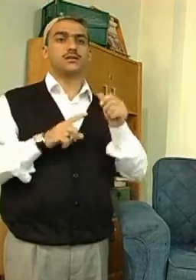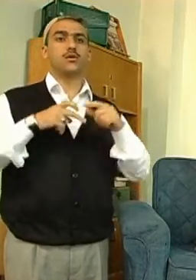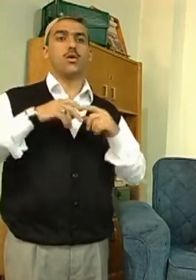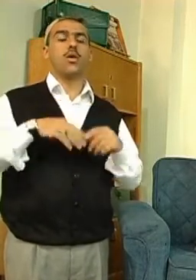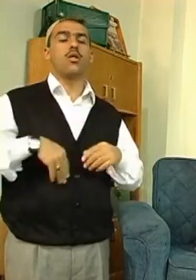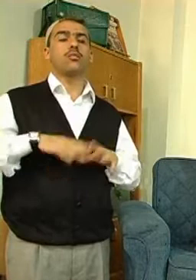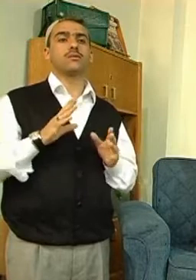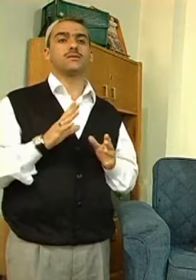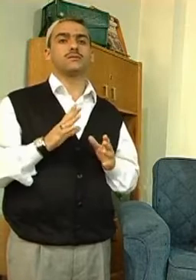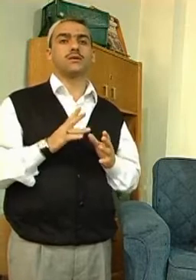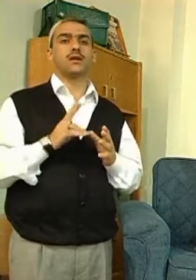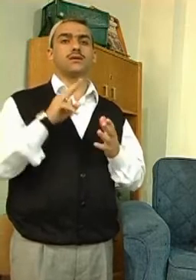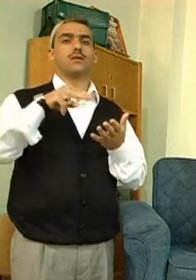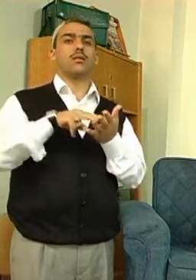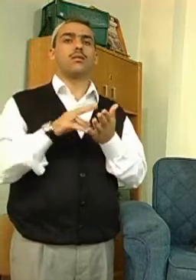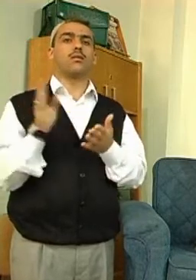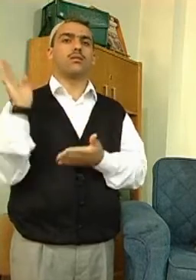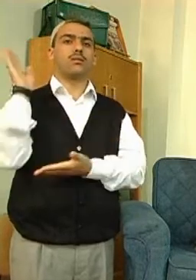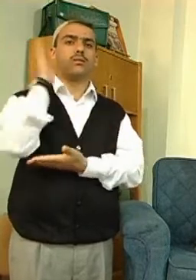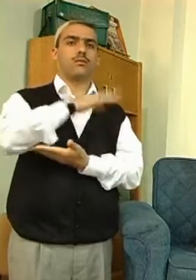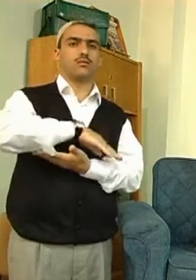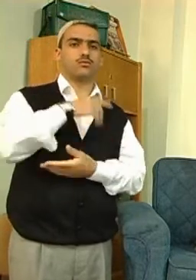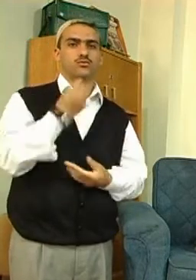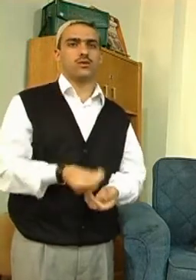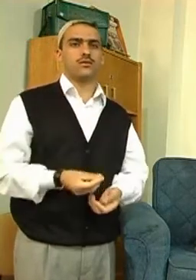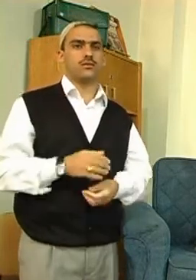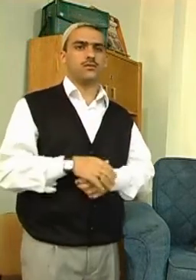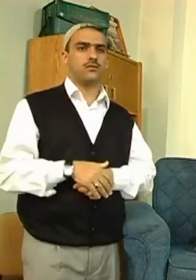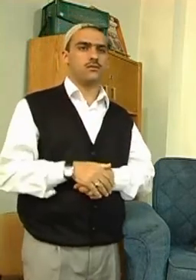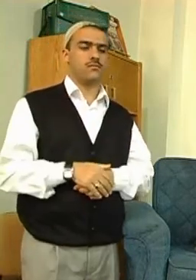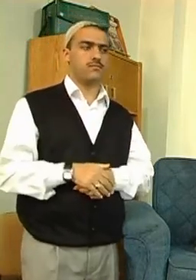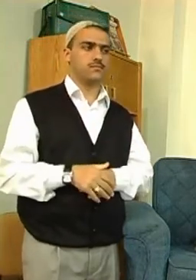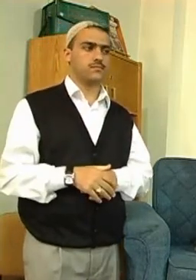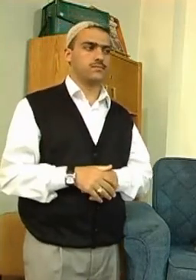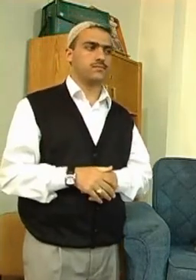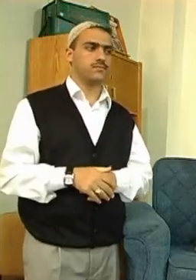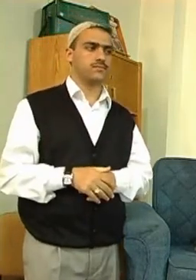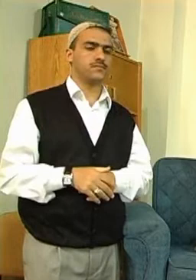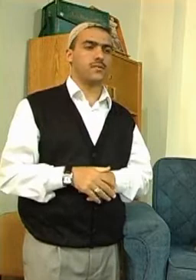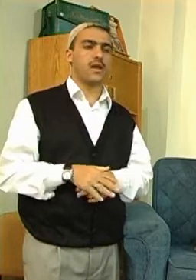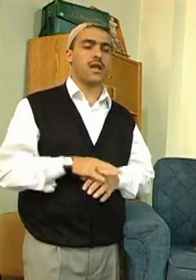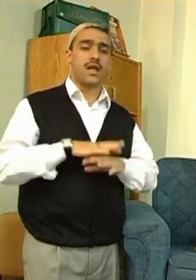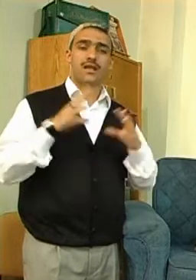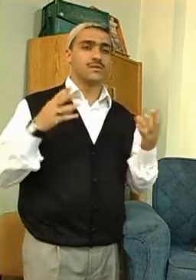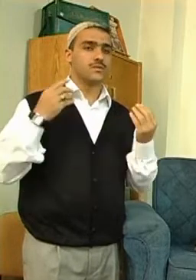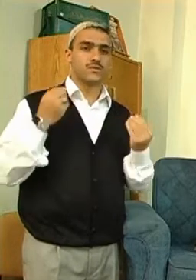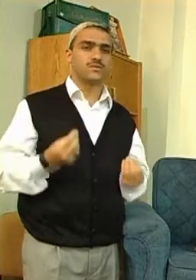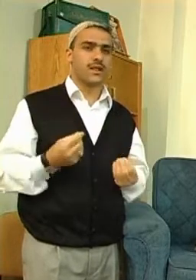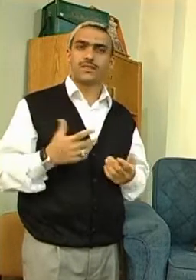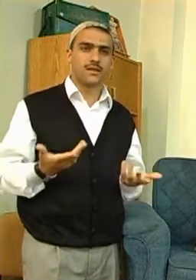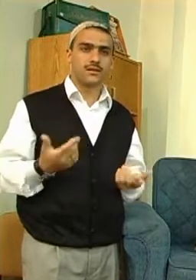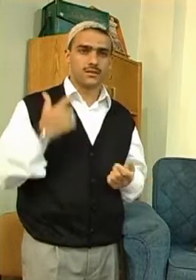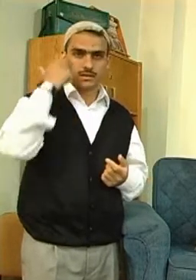bu. Yoksa en güzel suret deyince insanın siması akla geliyor. Hani malumunuz, bunu derse giriş